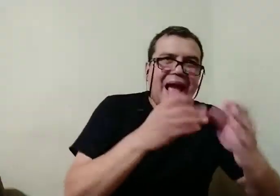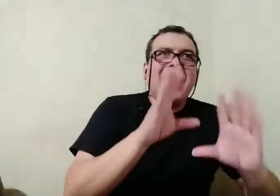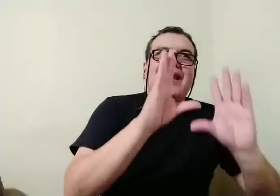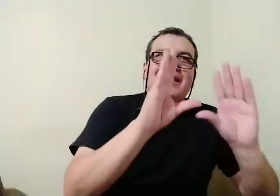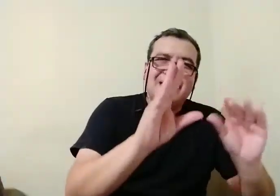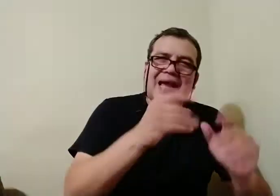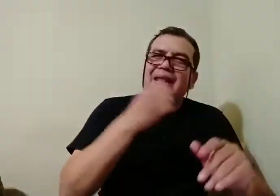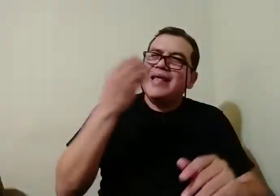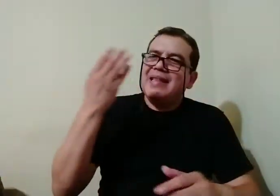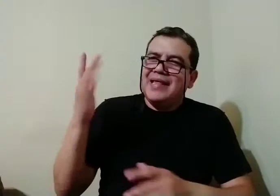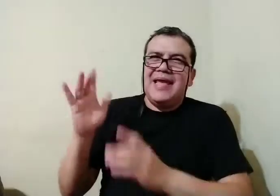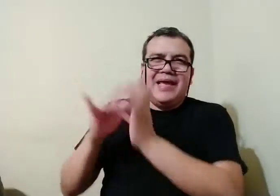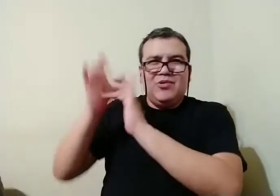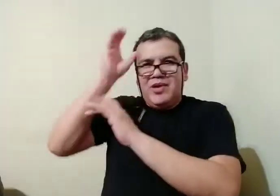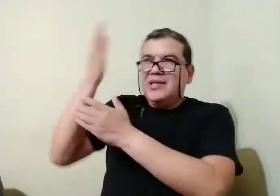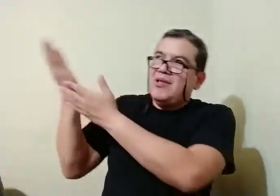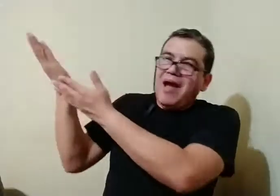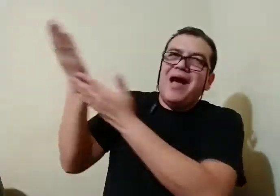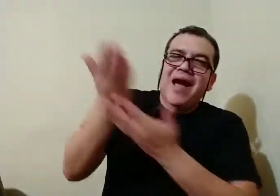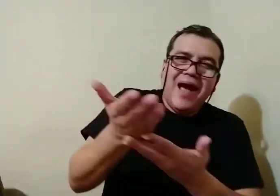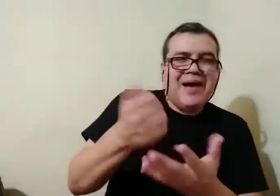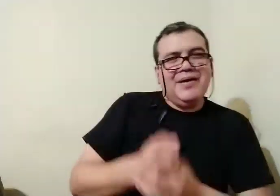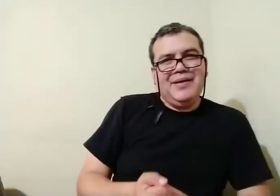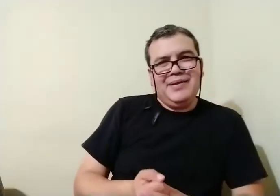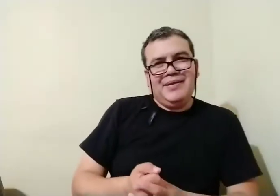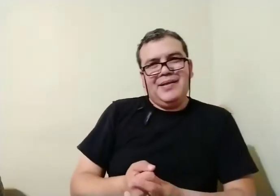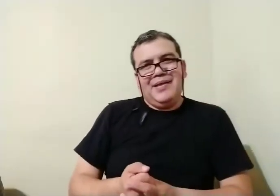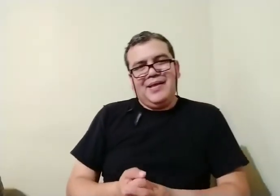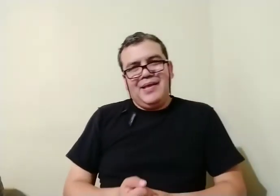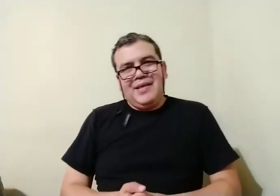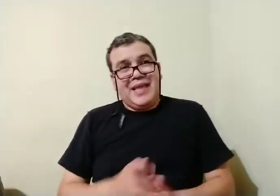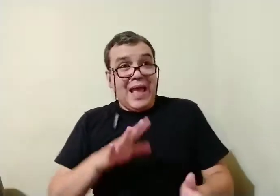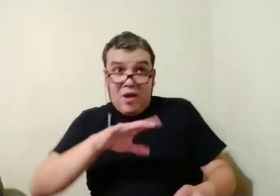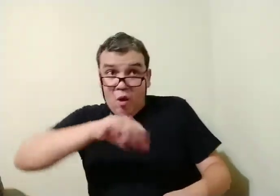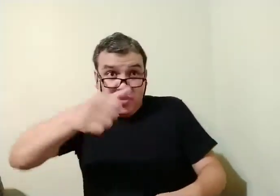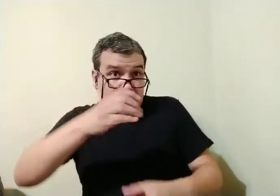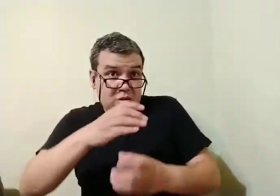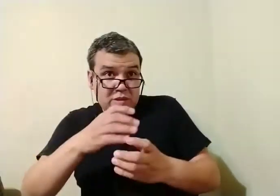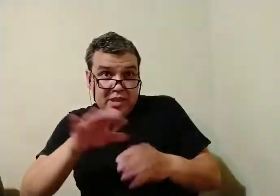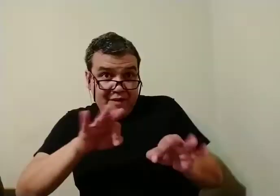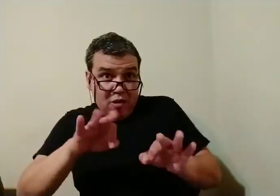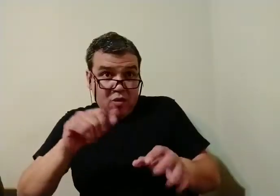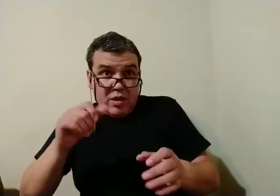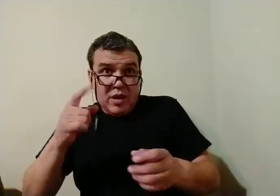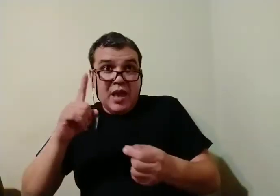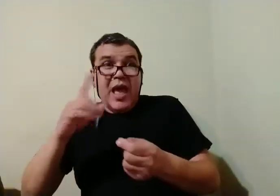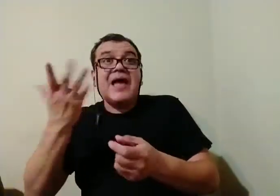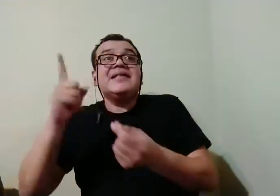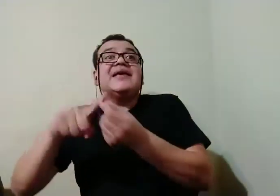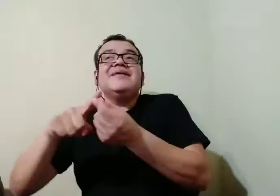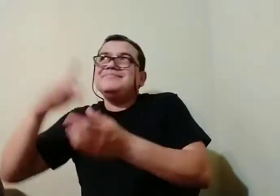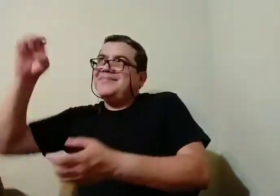para salvar a cada ser humano que existió o existirá alguna